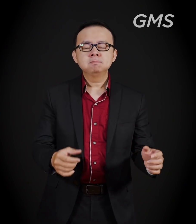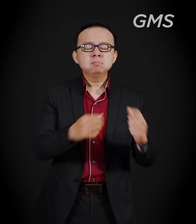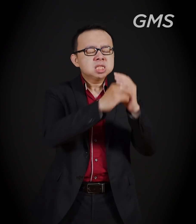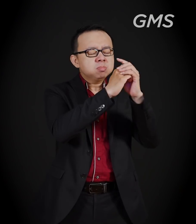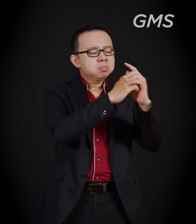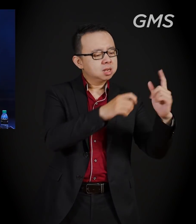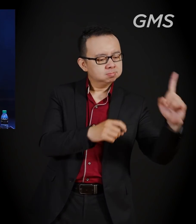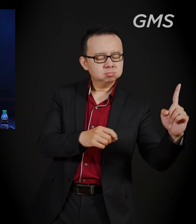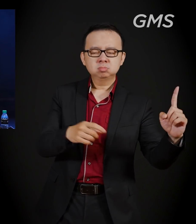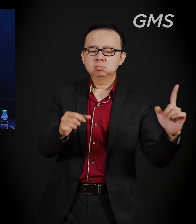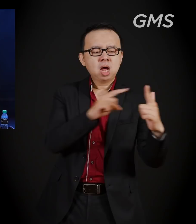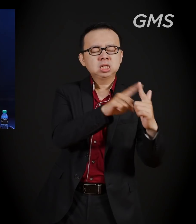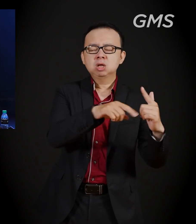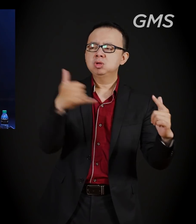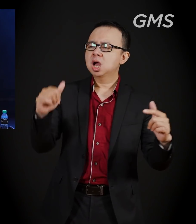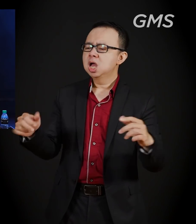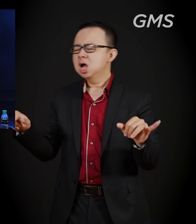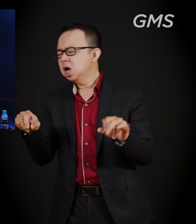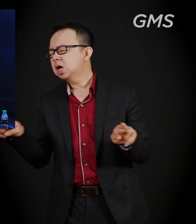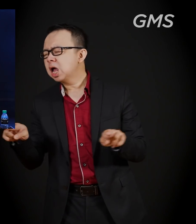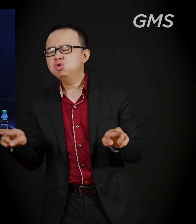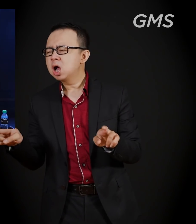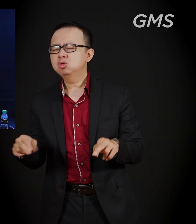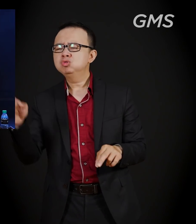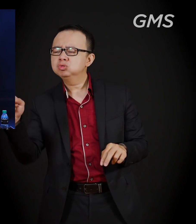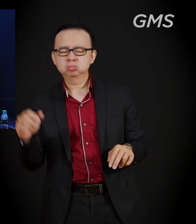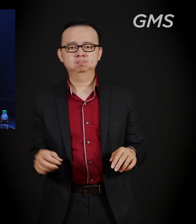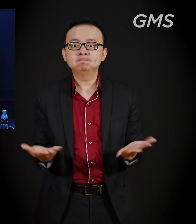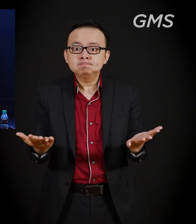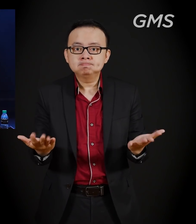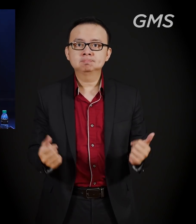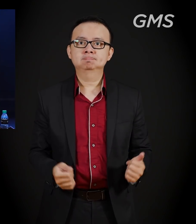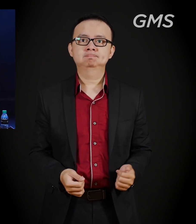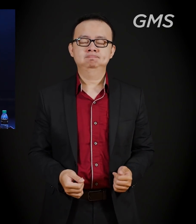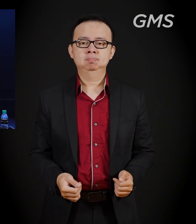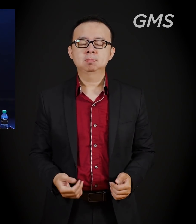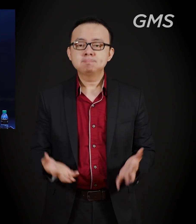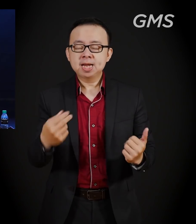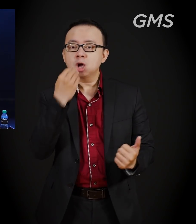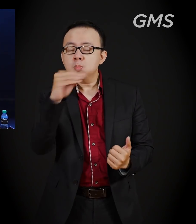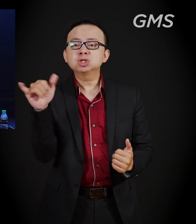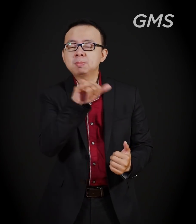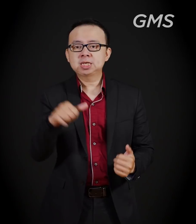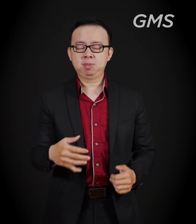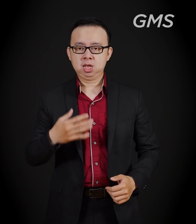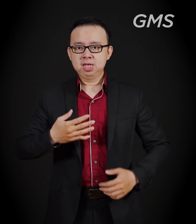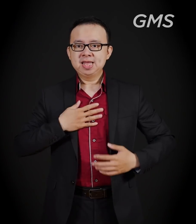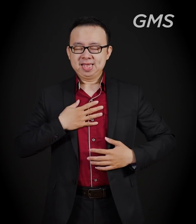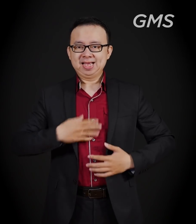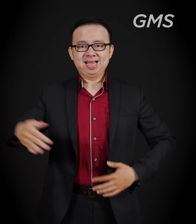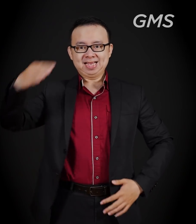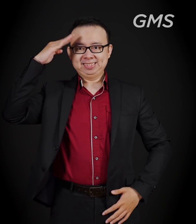ragu-ragu berubah menjadi orang-orang yang menyembah dan siap melakukan yang terbaik buat Tuhan. Yang setuju katakan, saya siap. Amin.